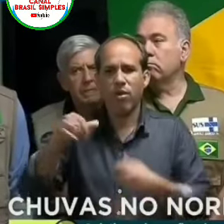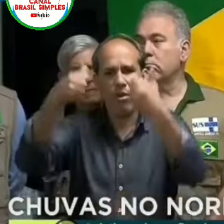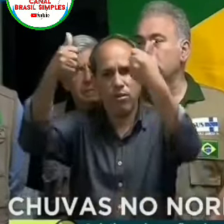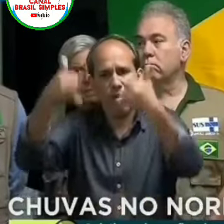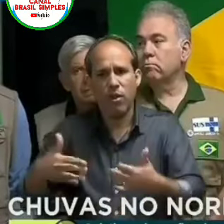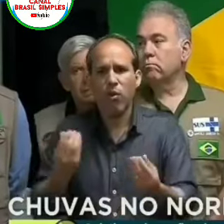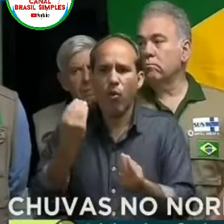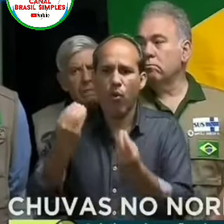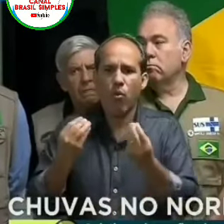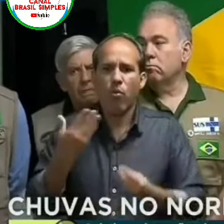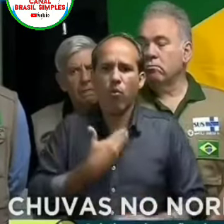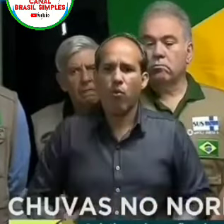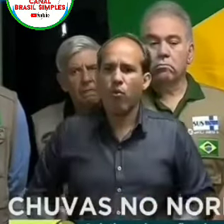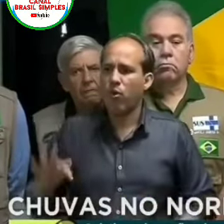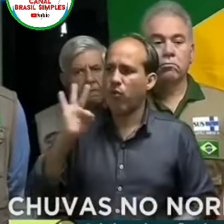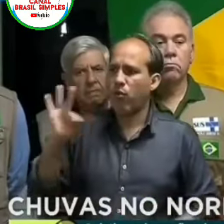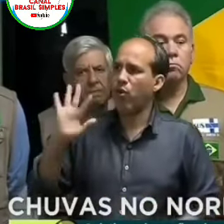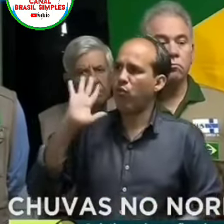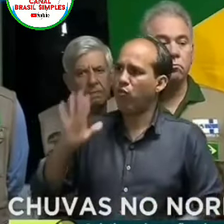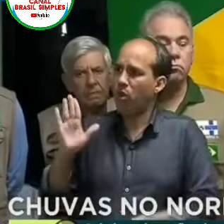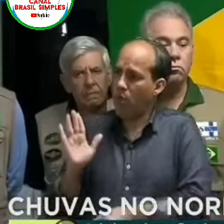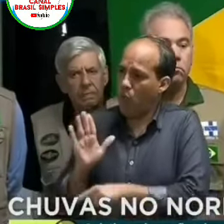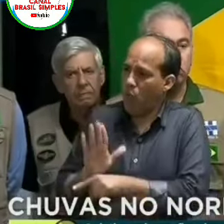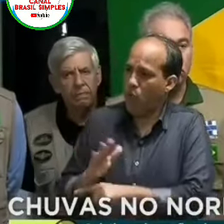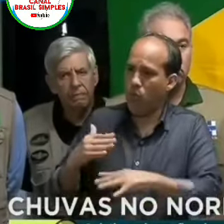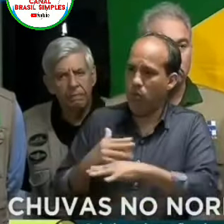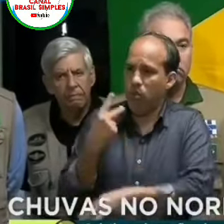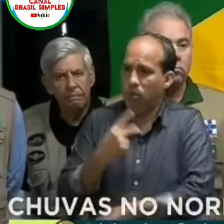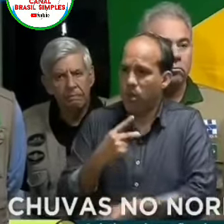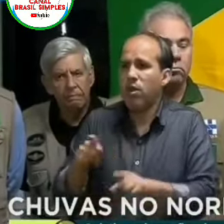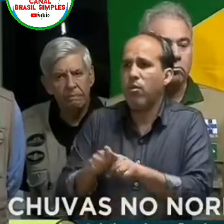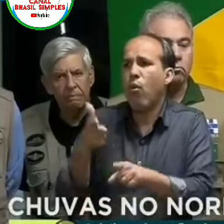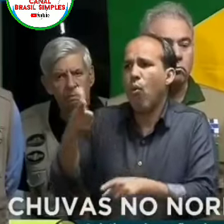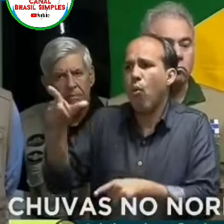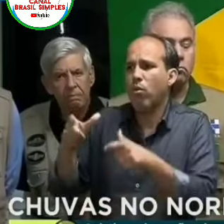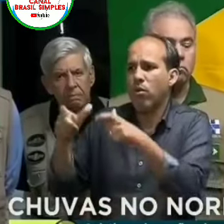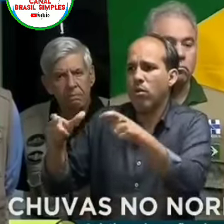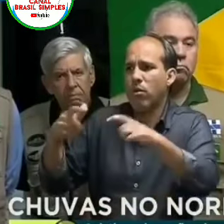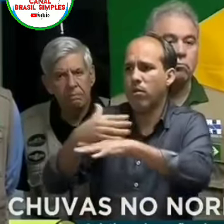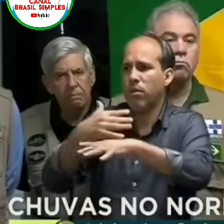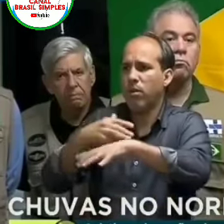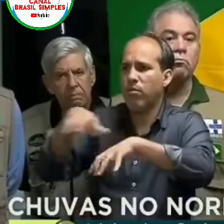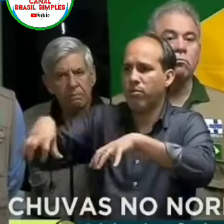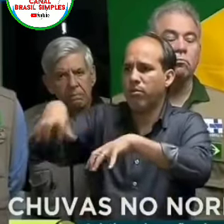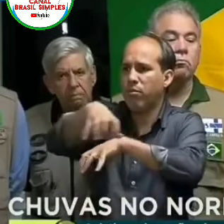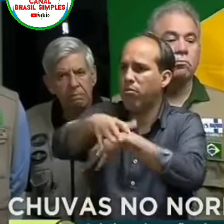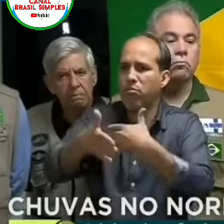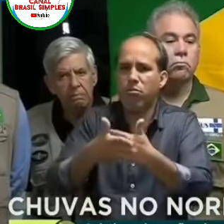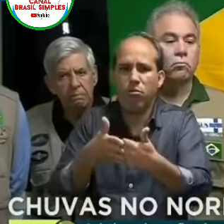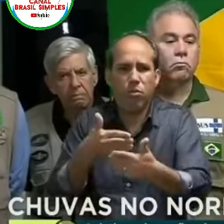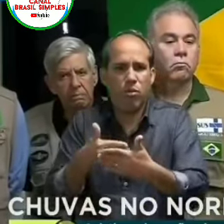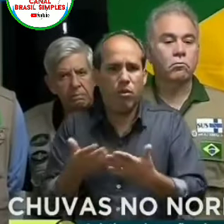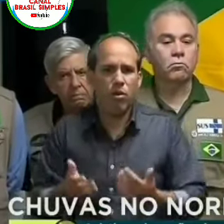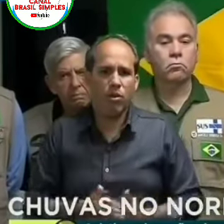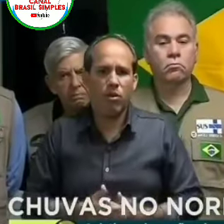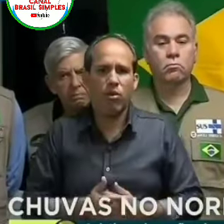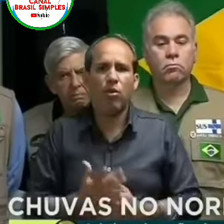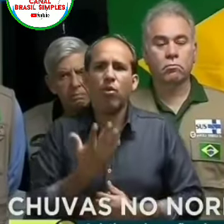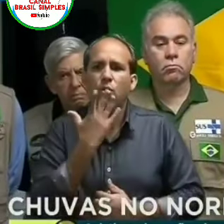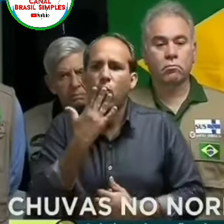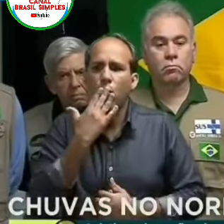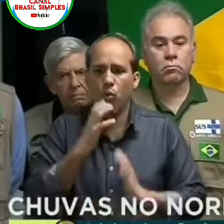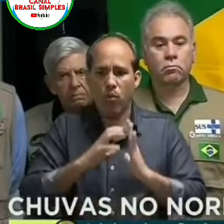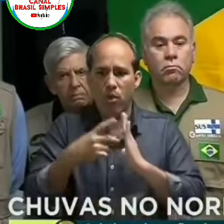federal tem feito, não só para o seu município, para os demais municípios, independente da